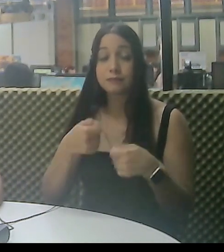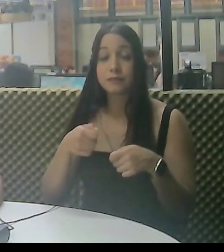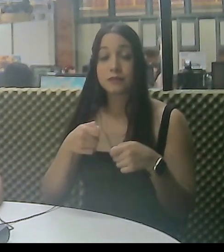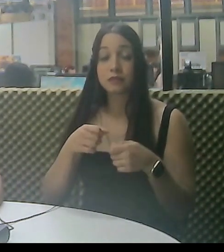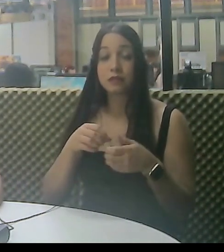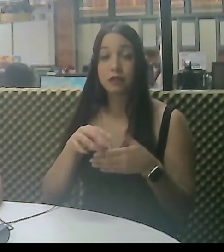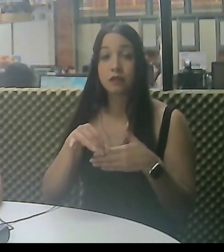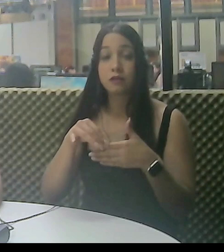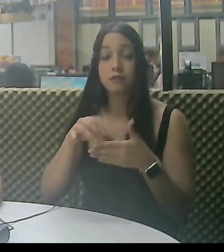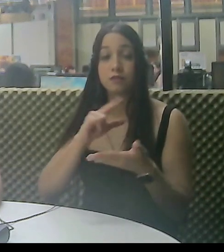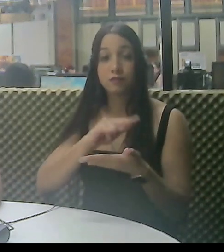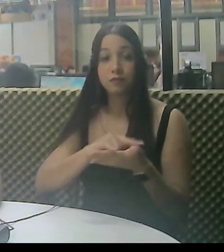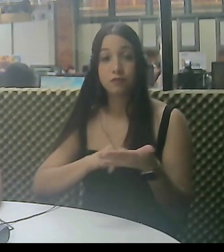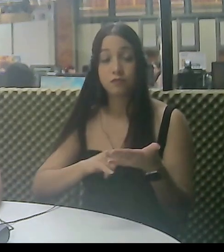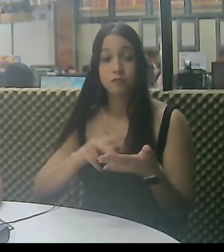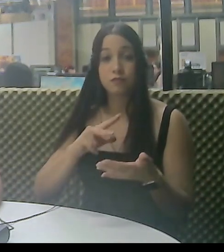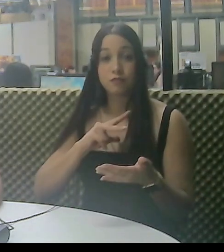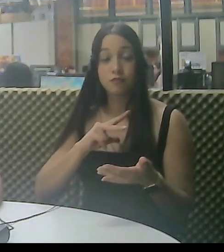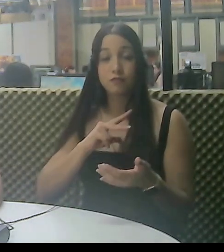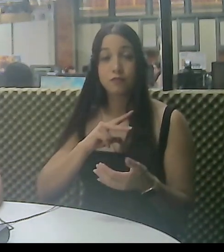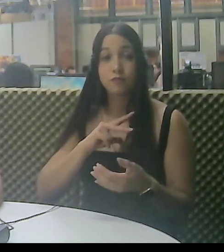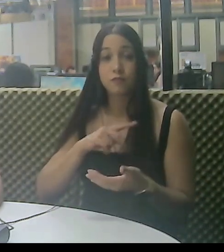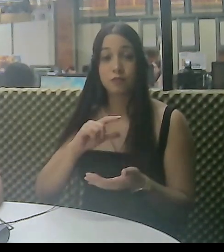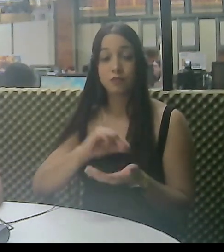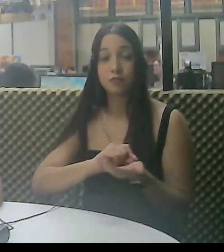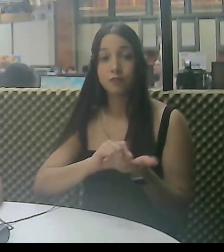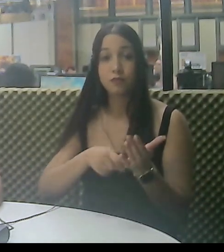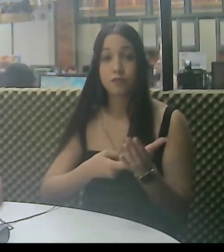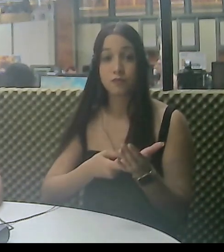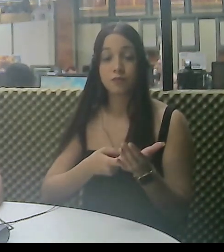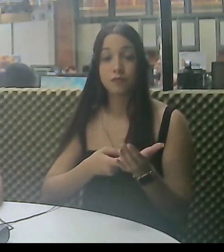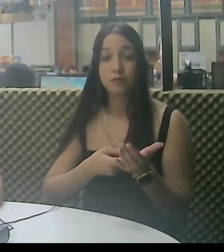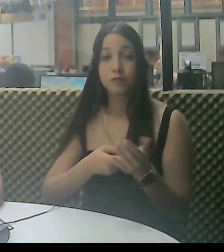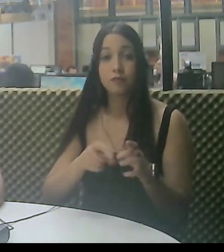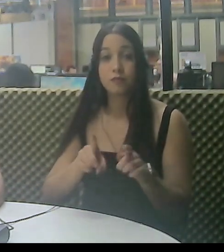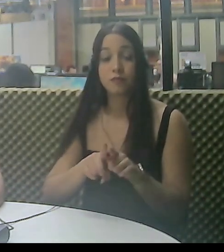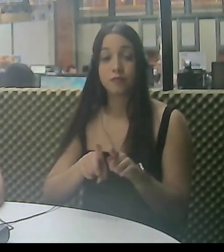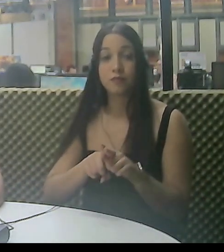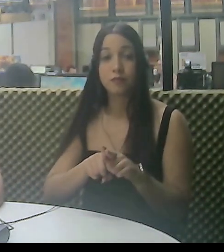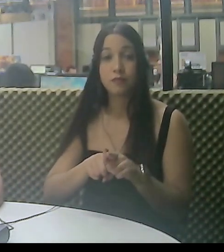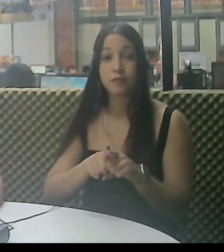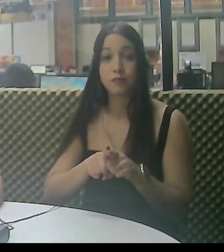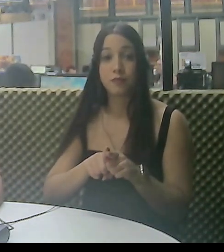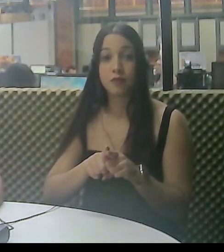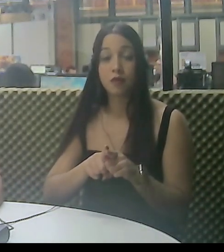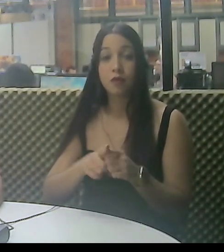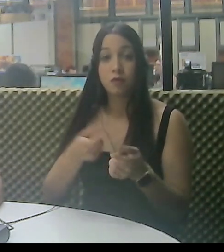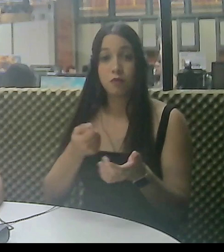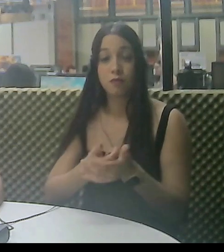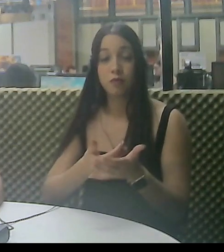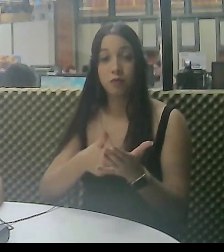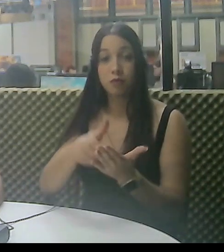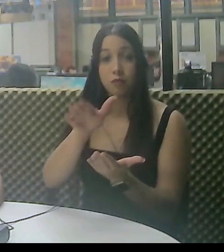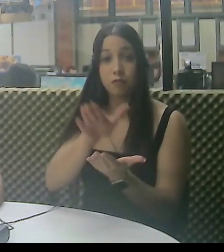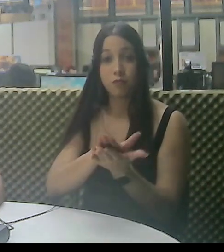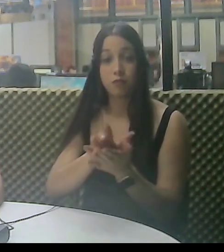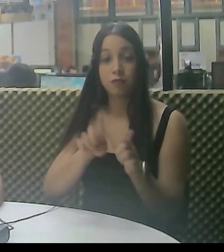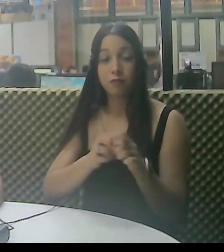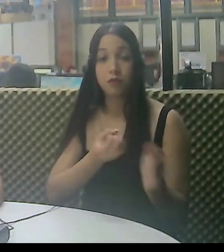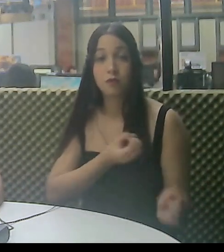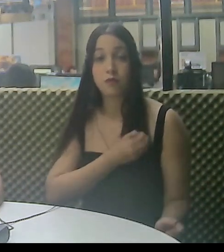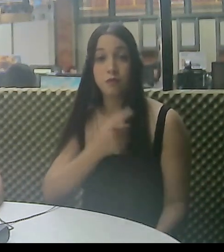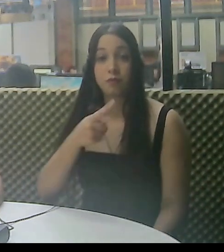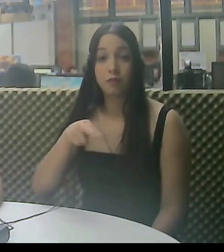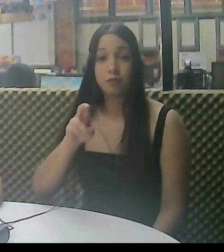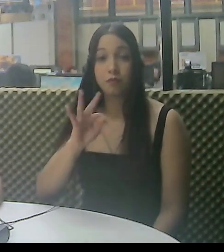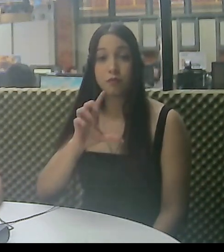levar cópias dos documentos pessoais, dos contratos firmados entre as partes, comprovantes da aquisição do bem e números de